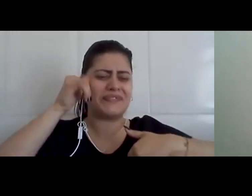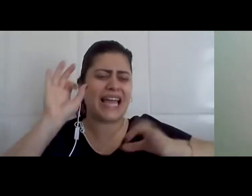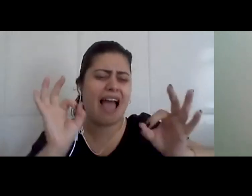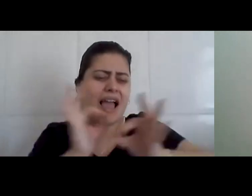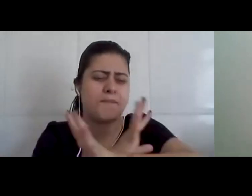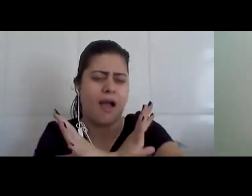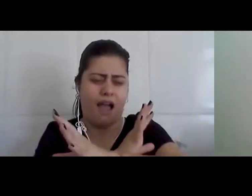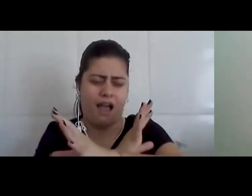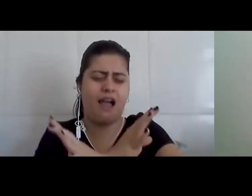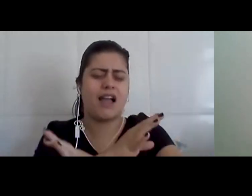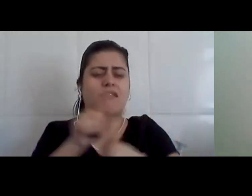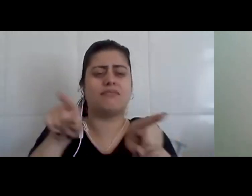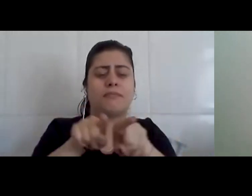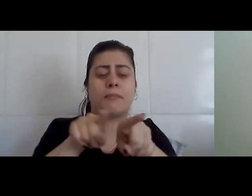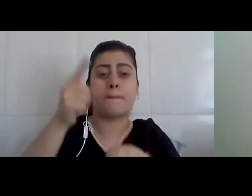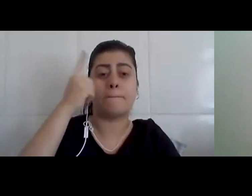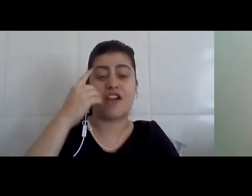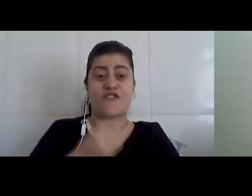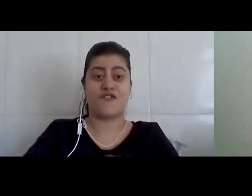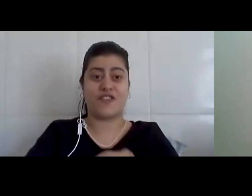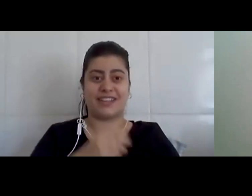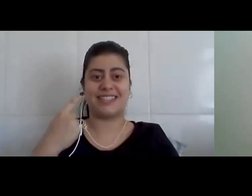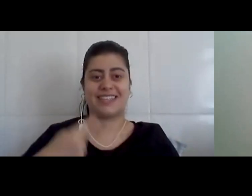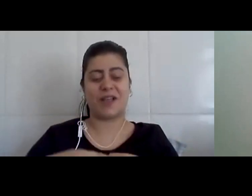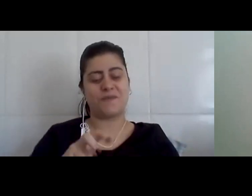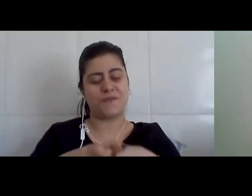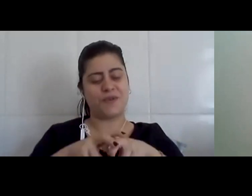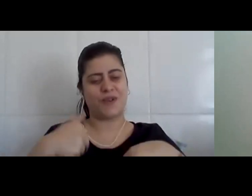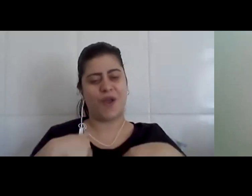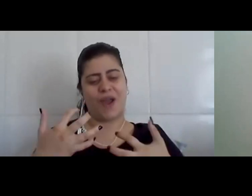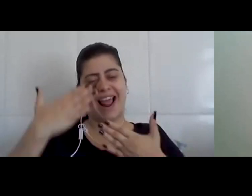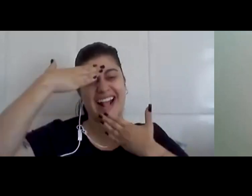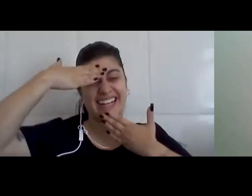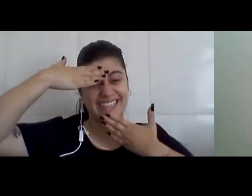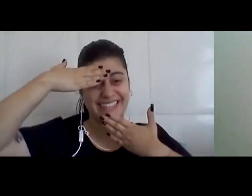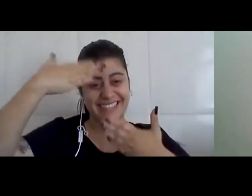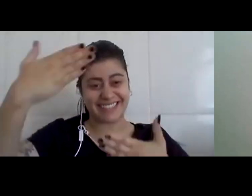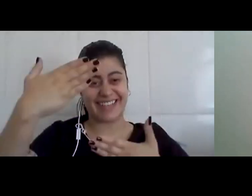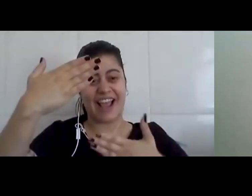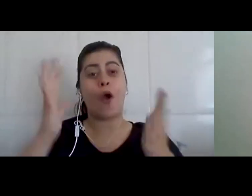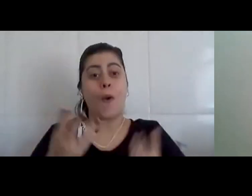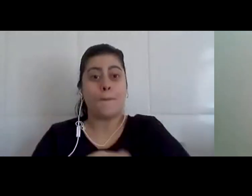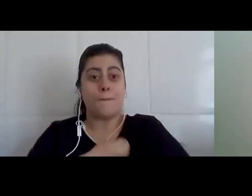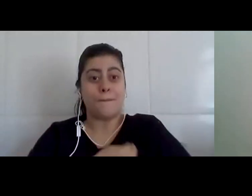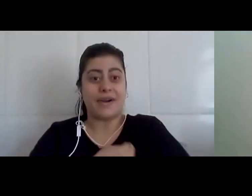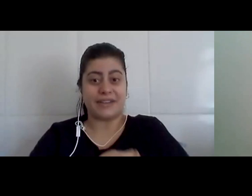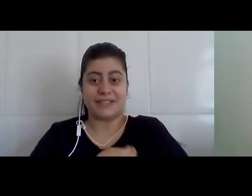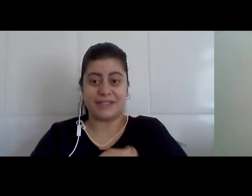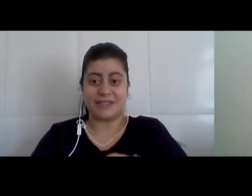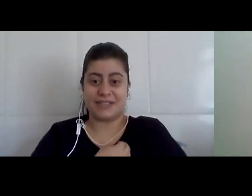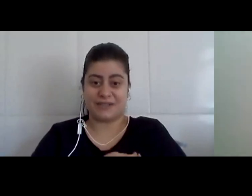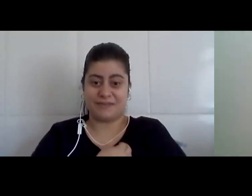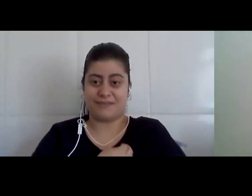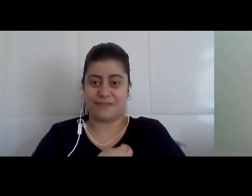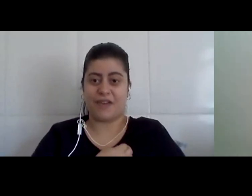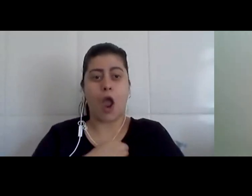cidades. Queria, então, agradecer muitíssimo, né, o convite para participar como mediadora nesse painel, agora como integrante do